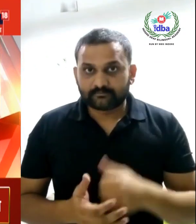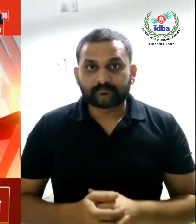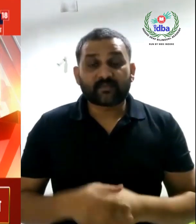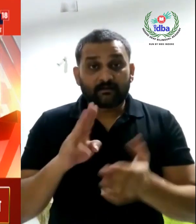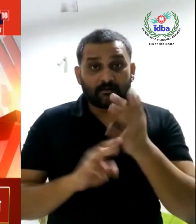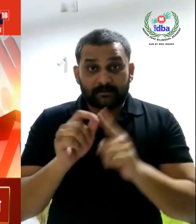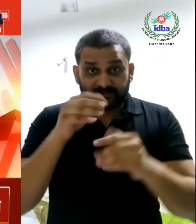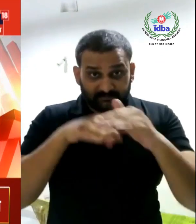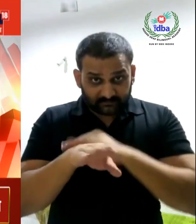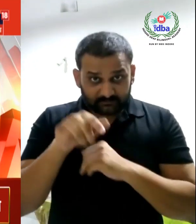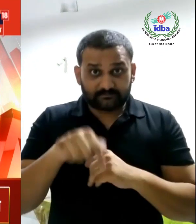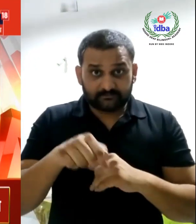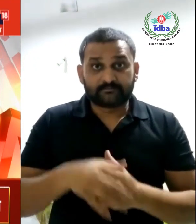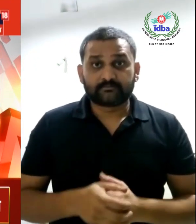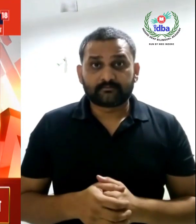मध्य प्रदेश में